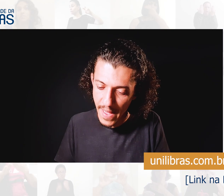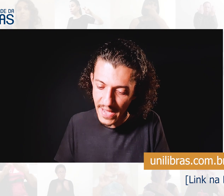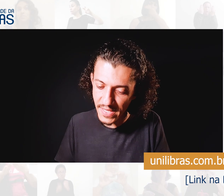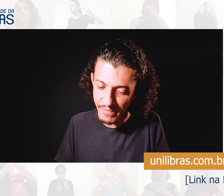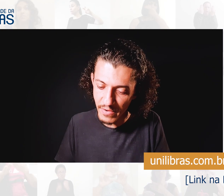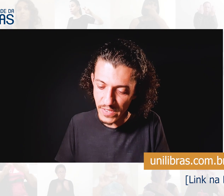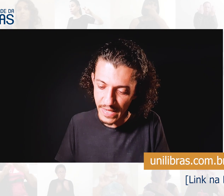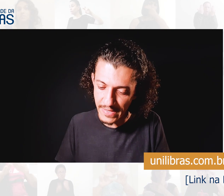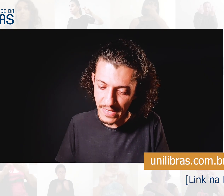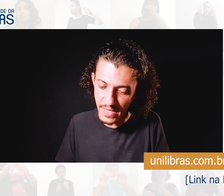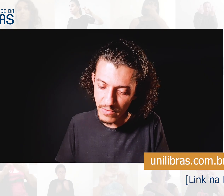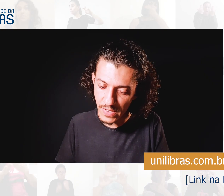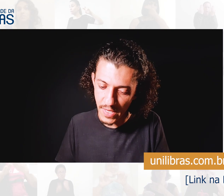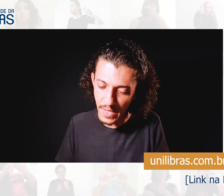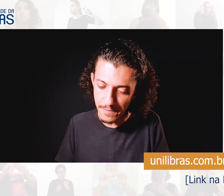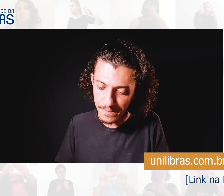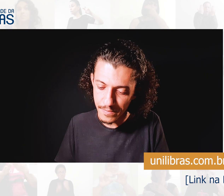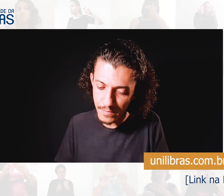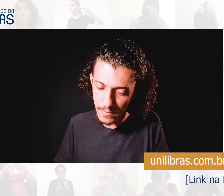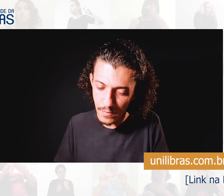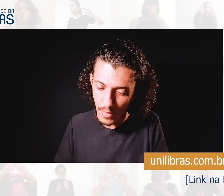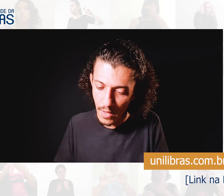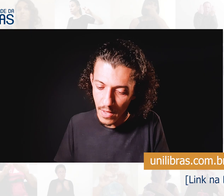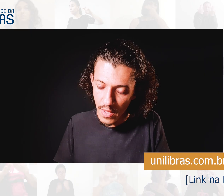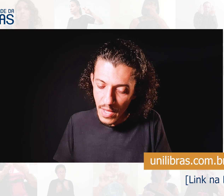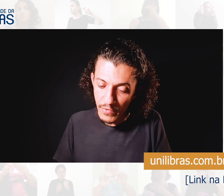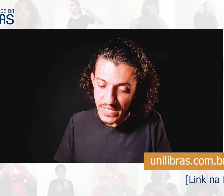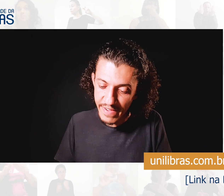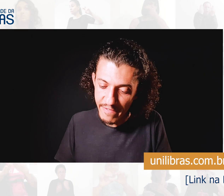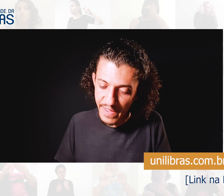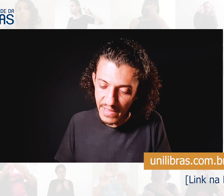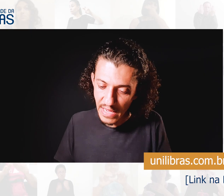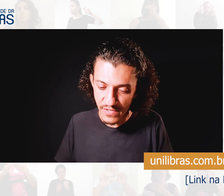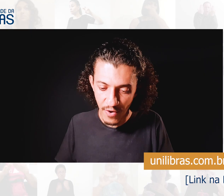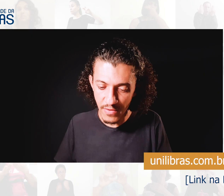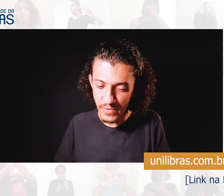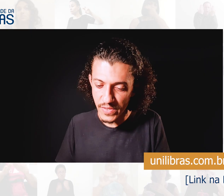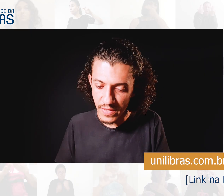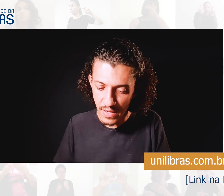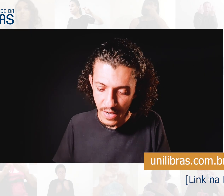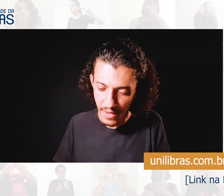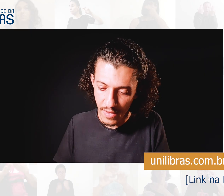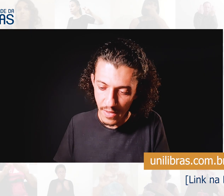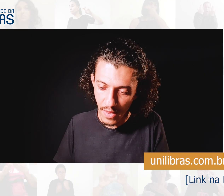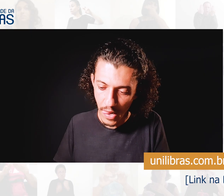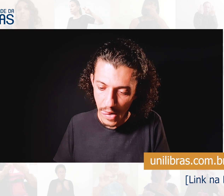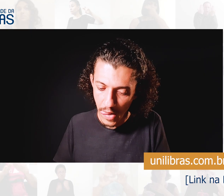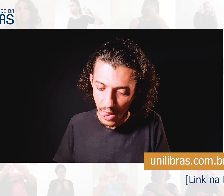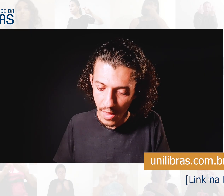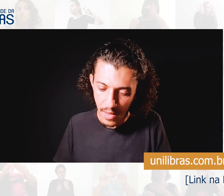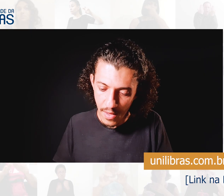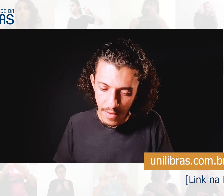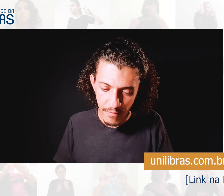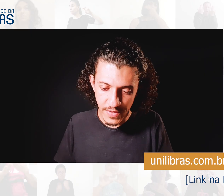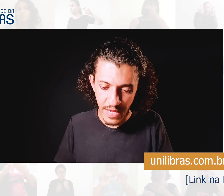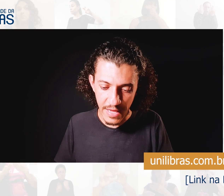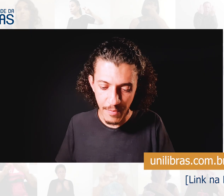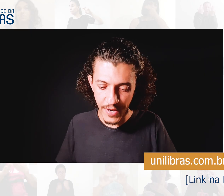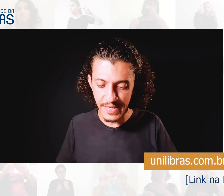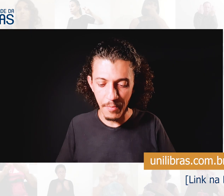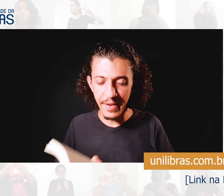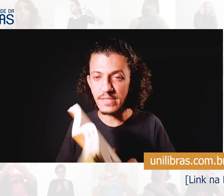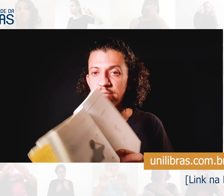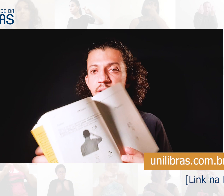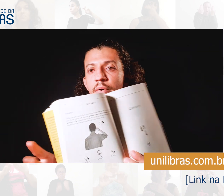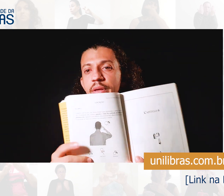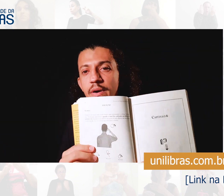você começa a ver os sinais escritos aqui, você vai vendo as fotos, né? Você, aqui,